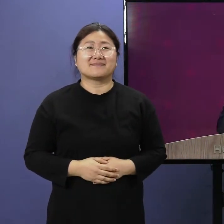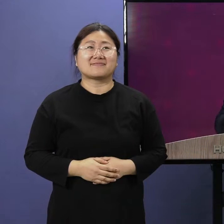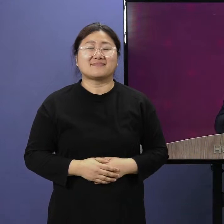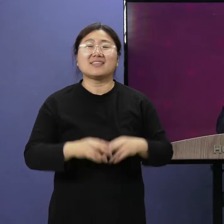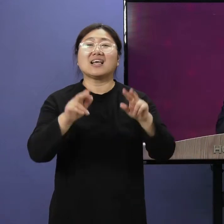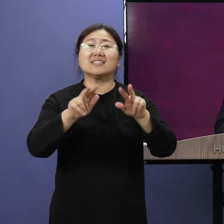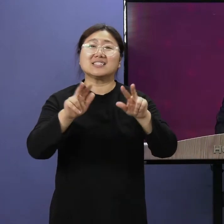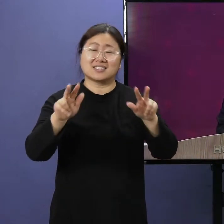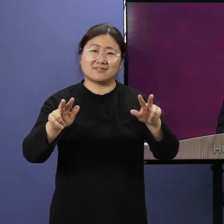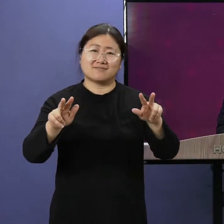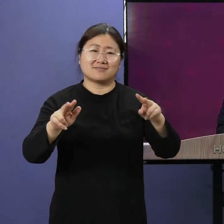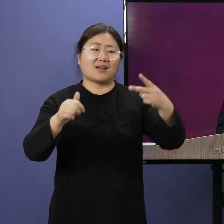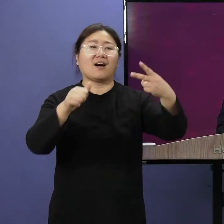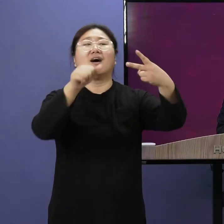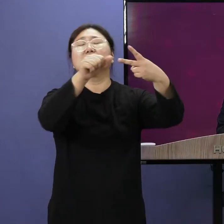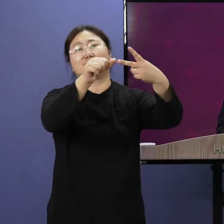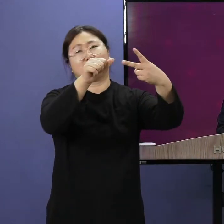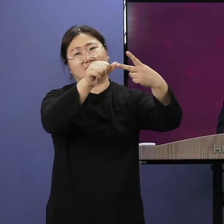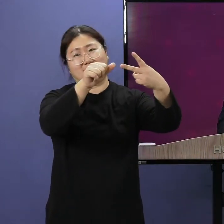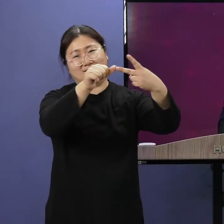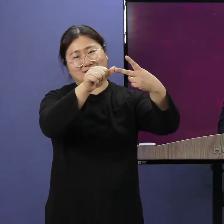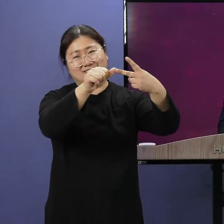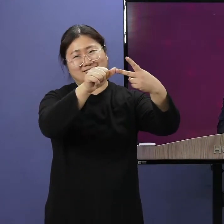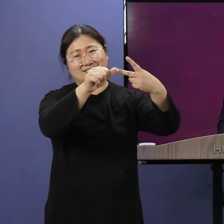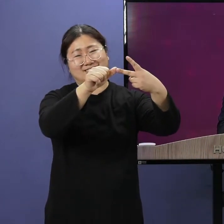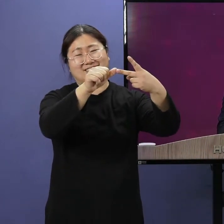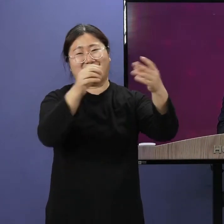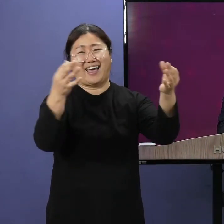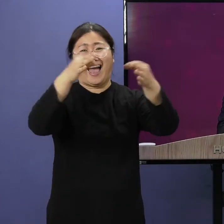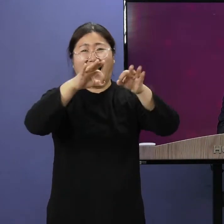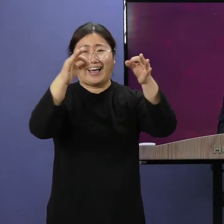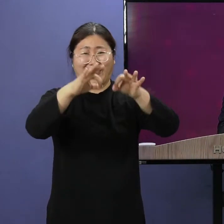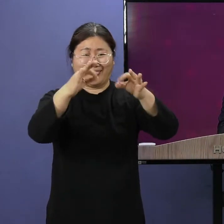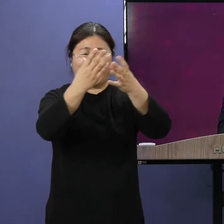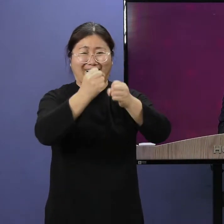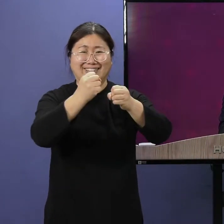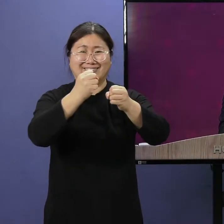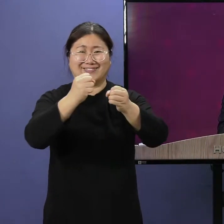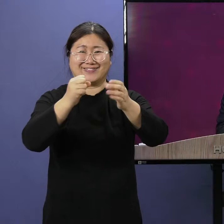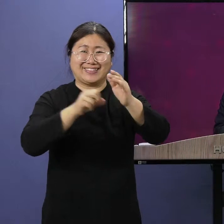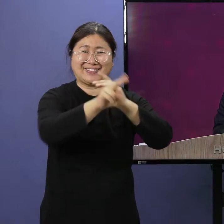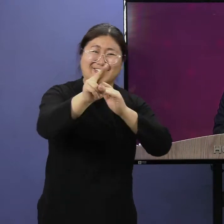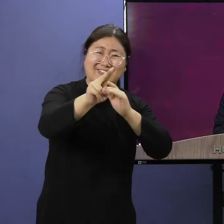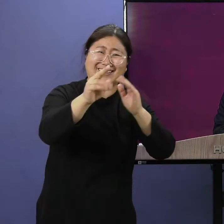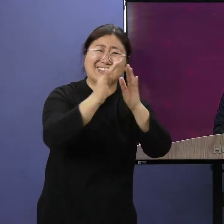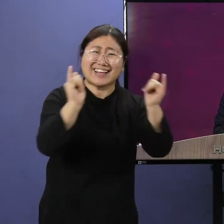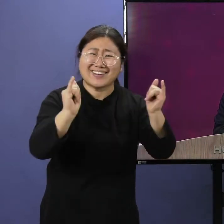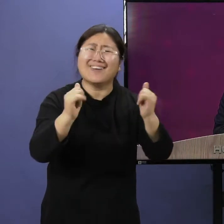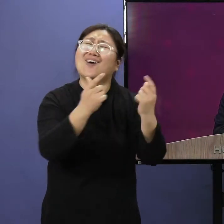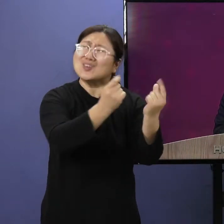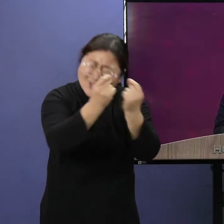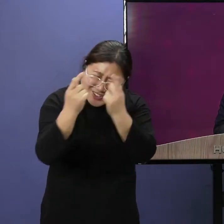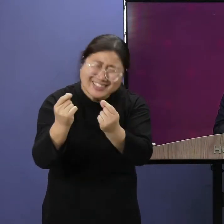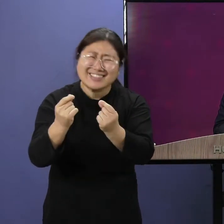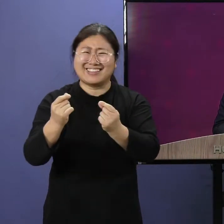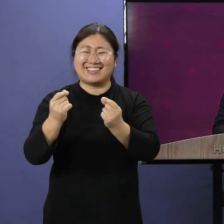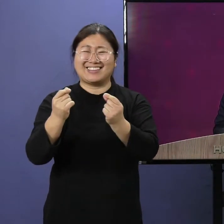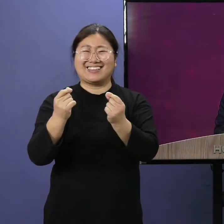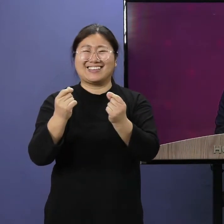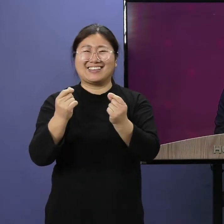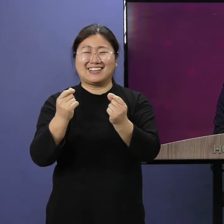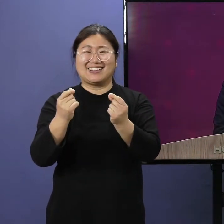지금 둘째 아들이 이 갯돈 들고 튄 김씨랑 똑같은 겁니다. 마을 사람들이